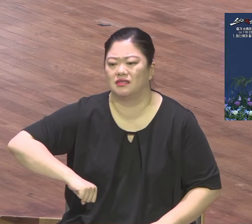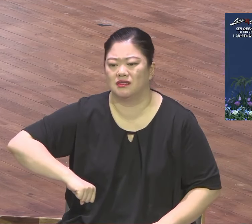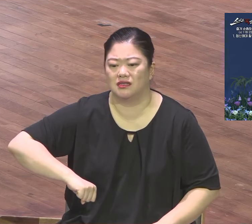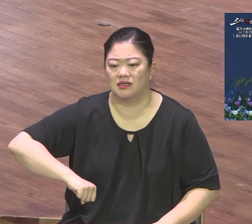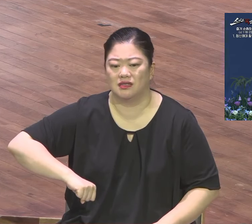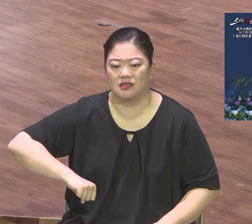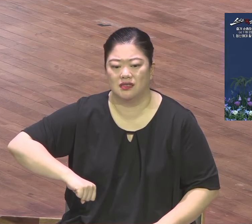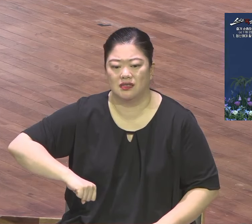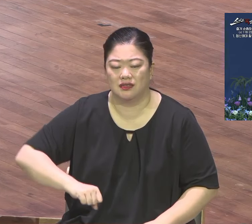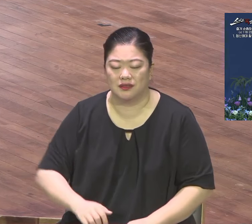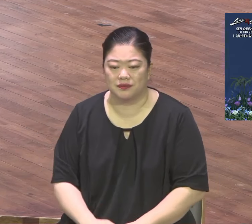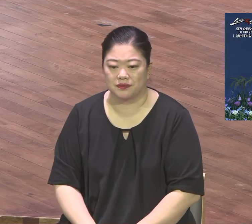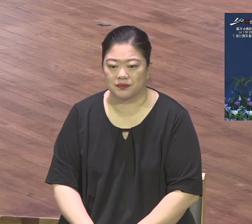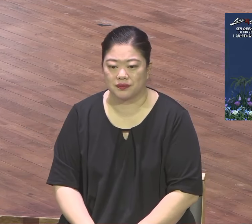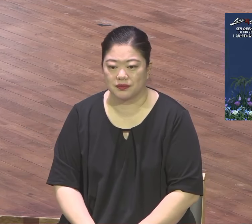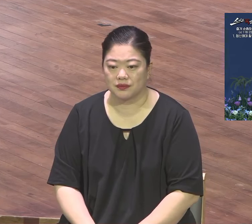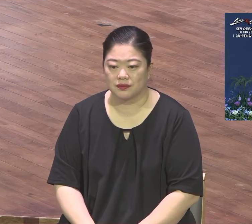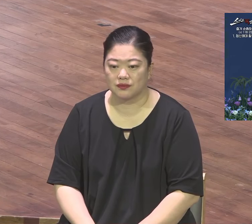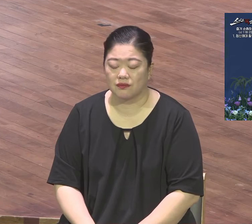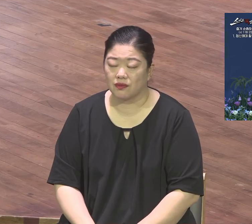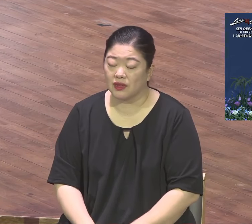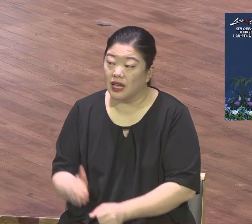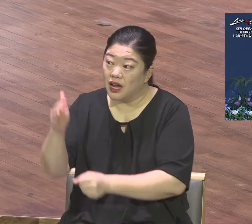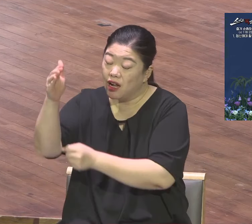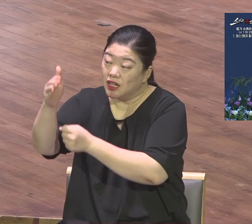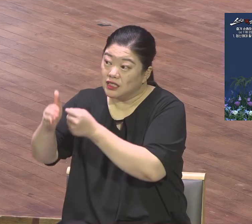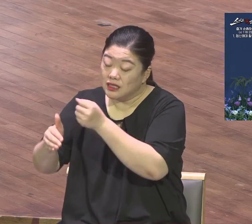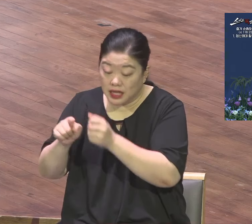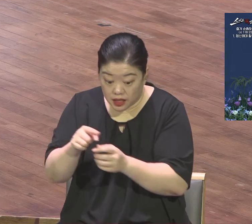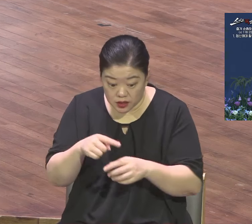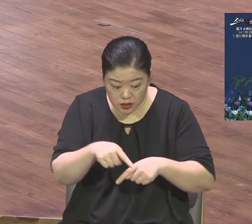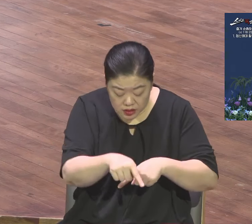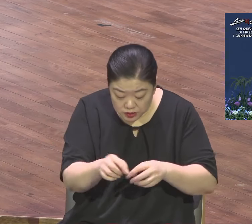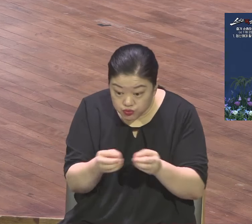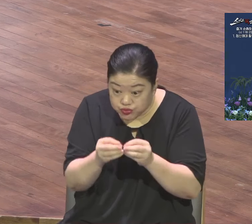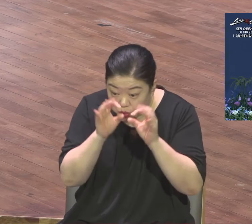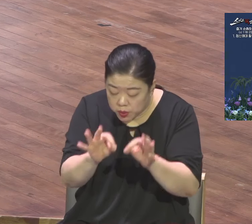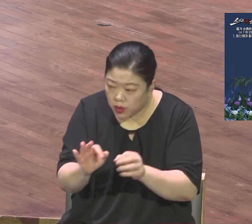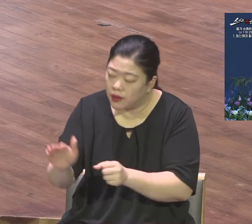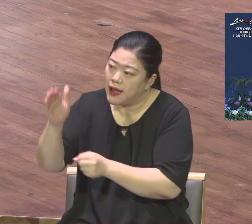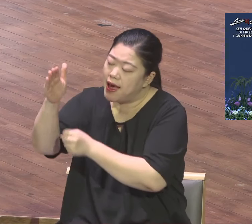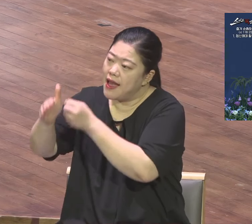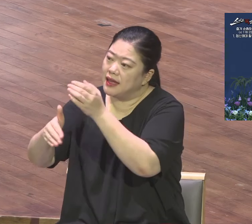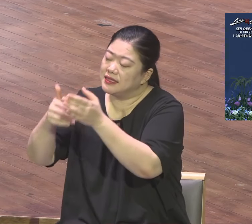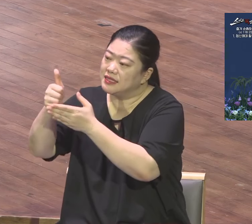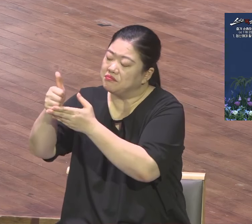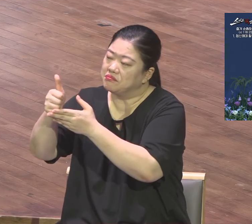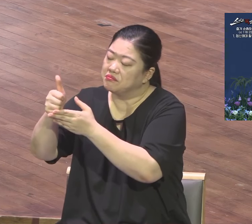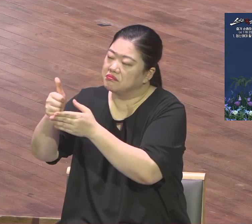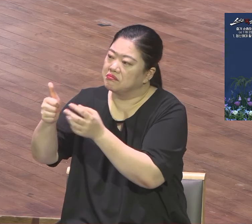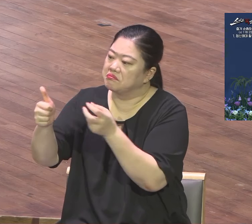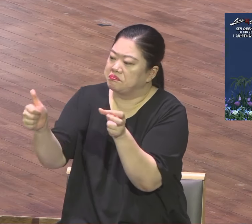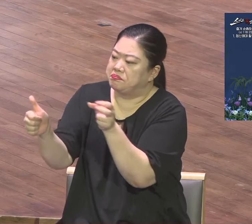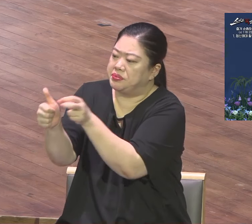그런데 여기 본문에서는 여호와를 배신하고 등을 돌린다 그러듯이 배역